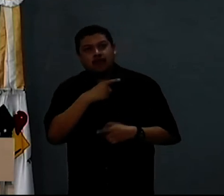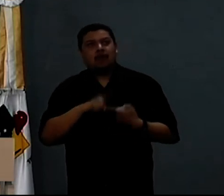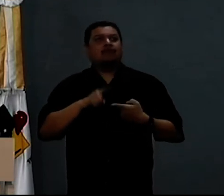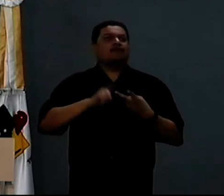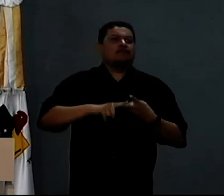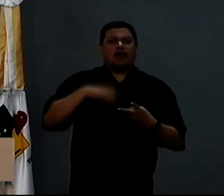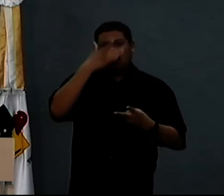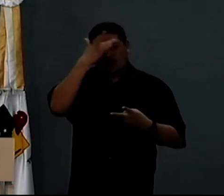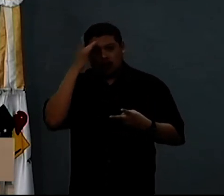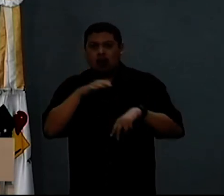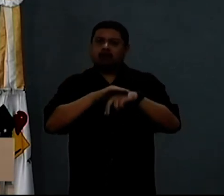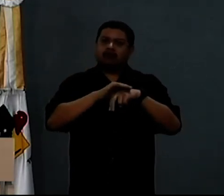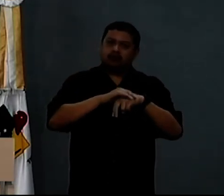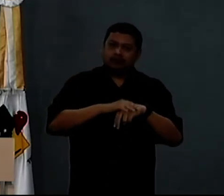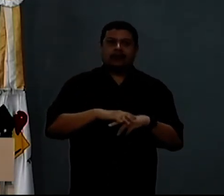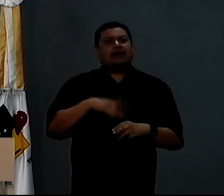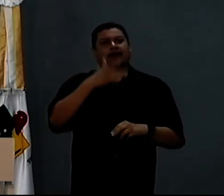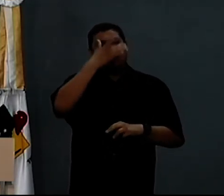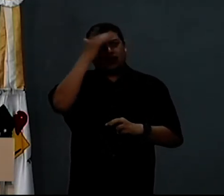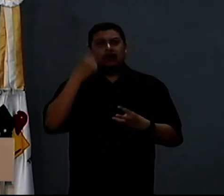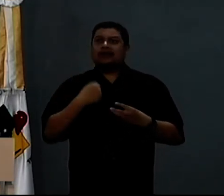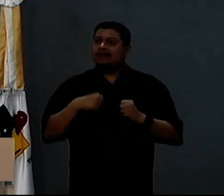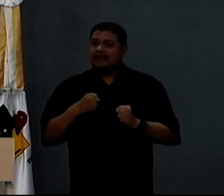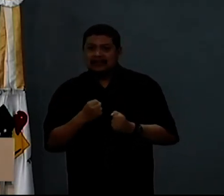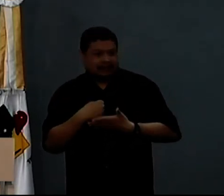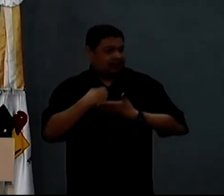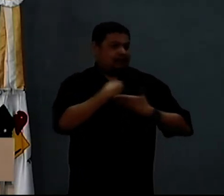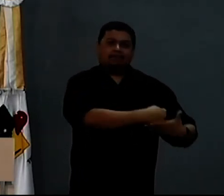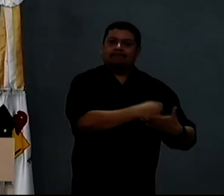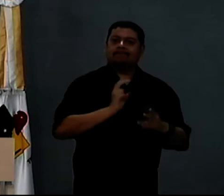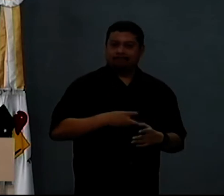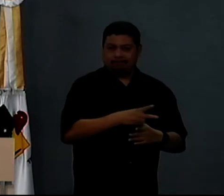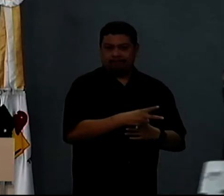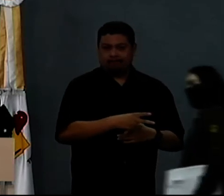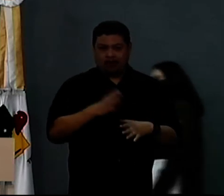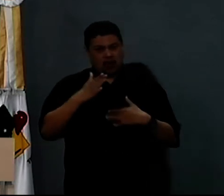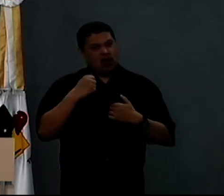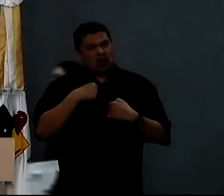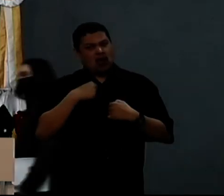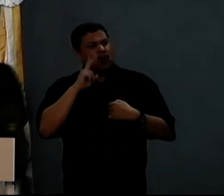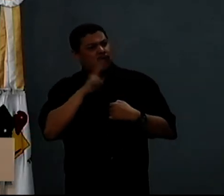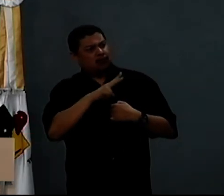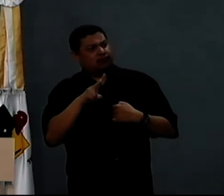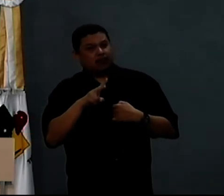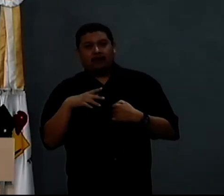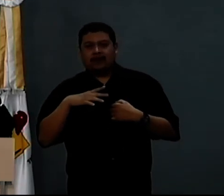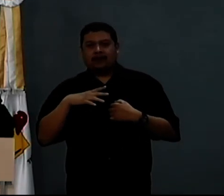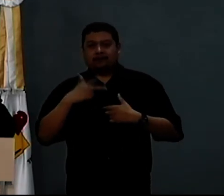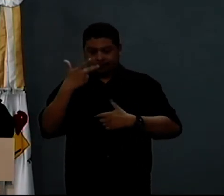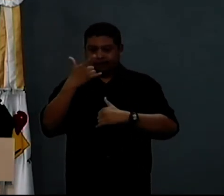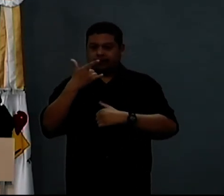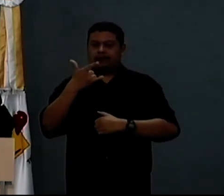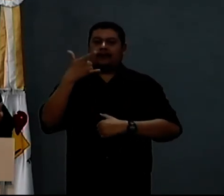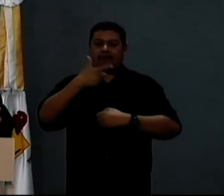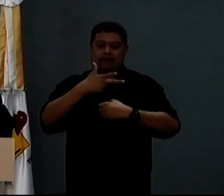pessoas acamadas, que precisam de atendimento. E estive fazendo uma live ao vivo e comentei que ali tinha feito